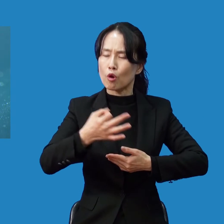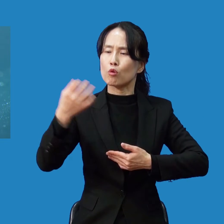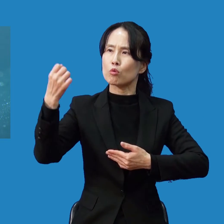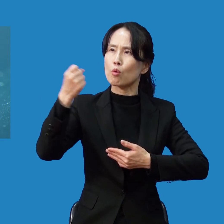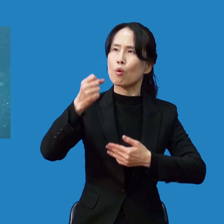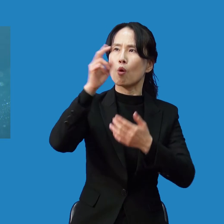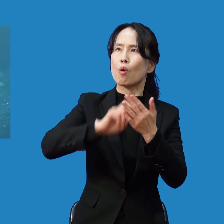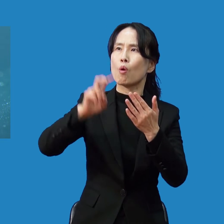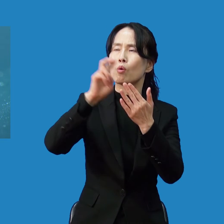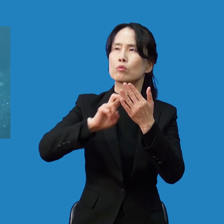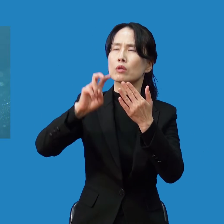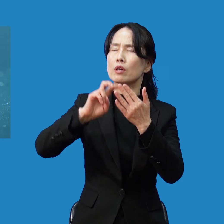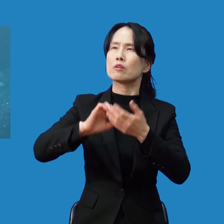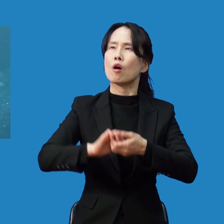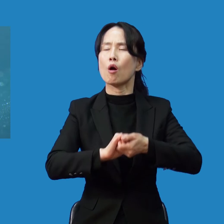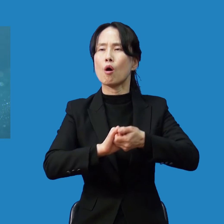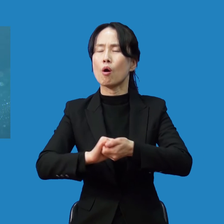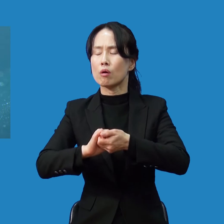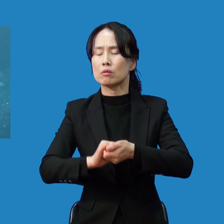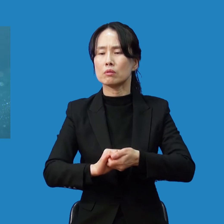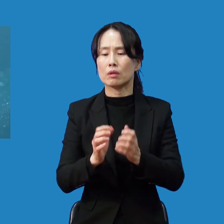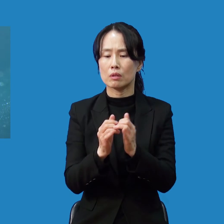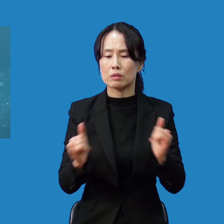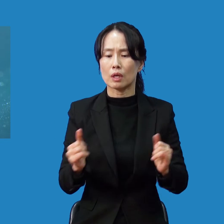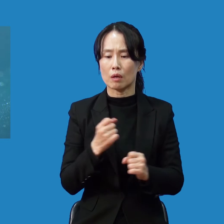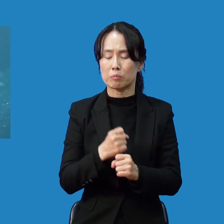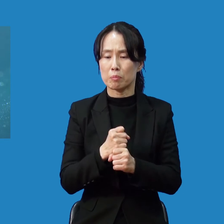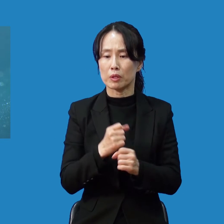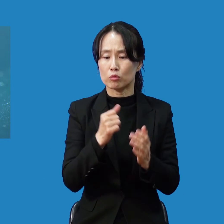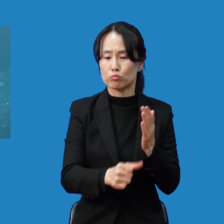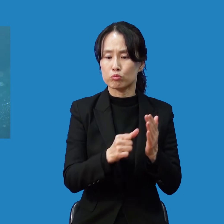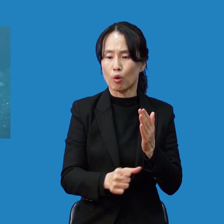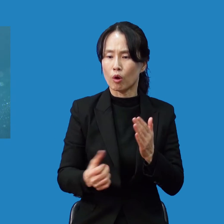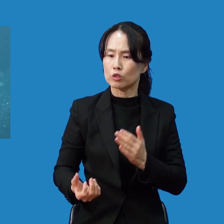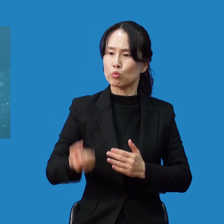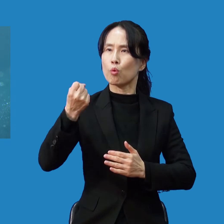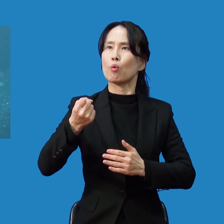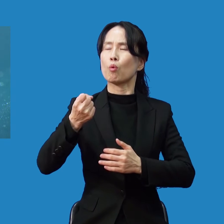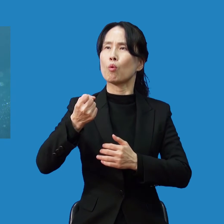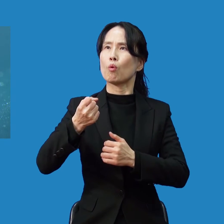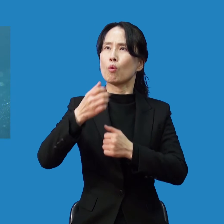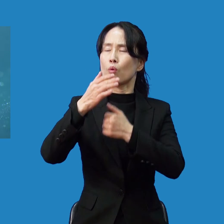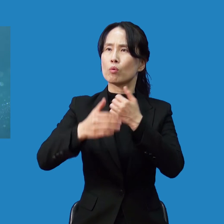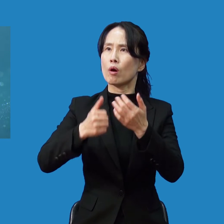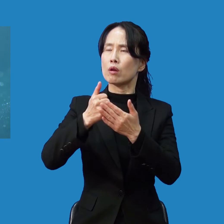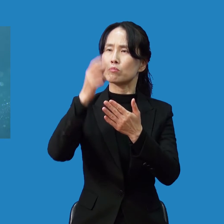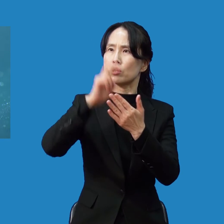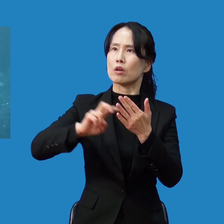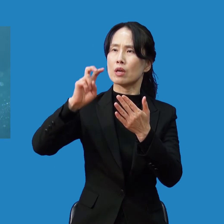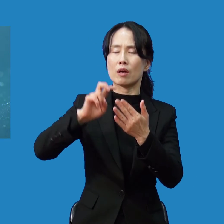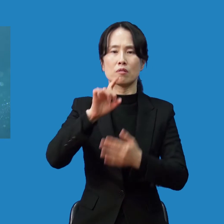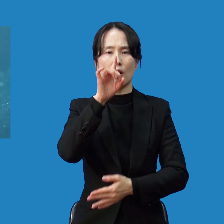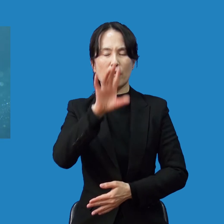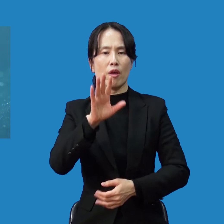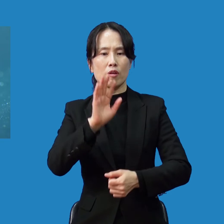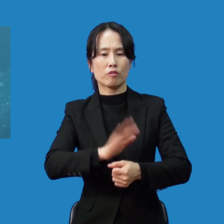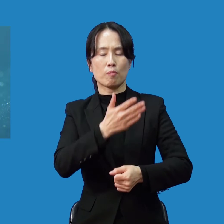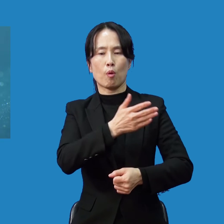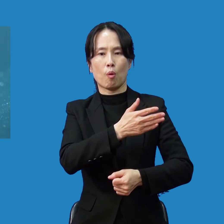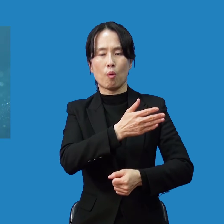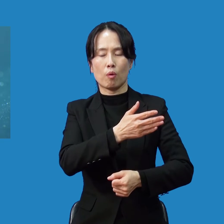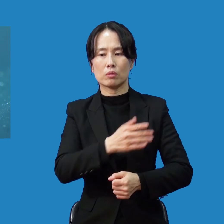찬양을 올려드려야지, 인간이 만든 악기음을 가지고 그렇게 하는 것은 잘못이다, 그렇게 생각을 한 거지요. 그것도